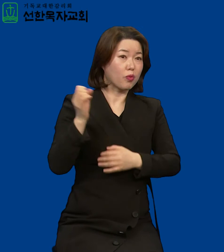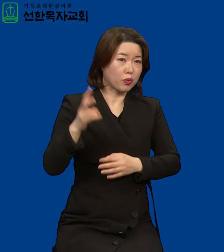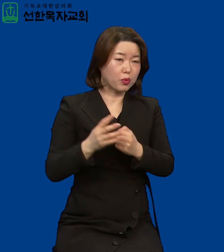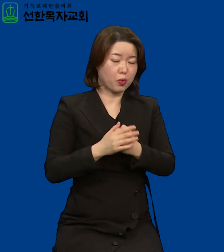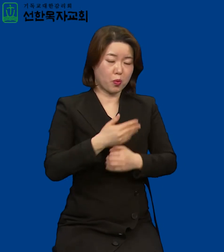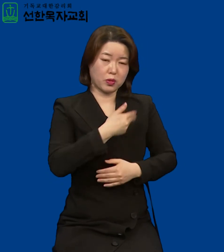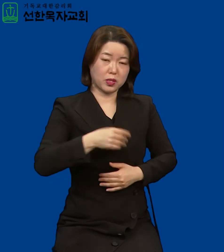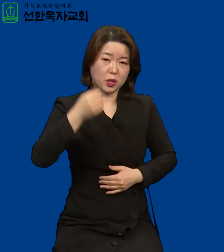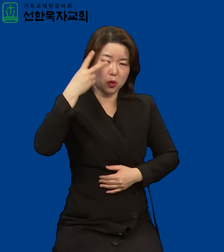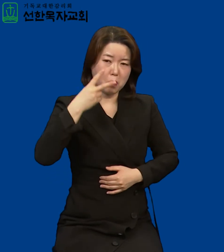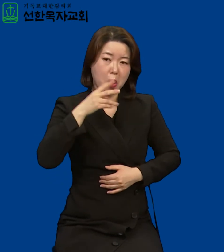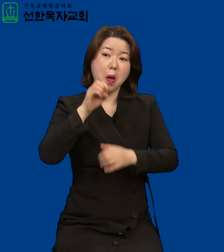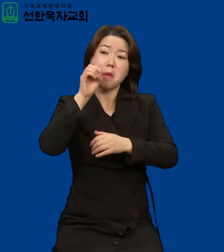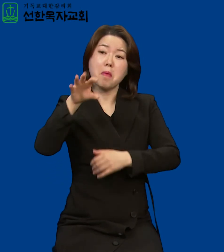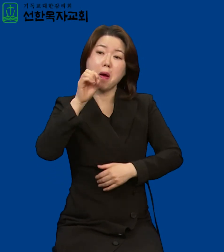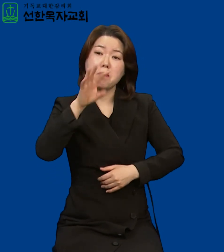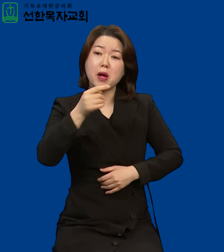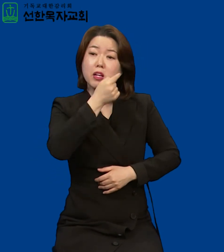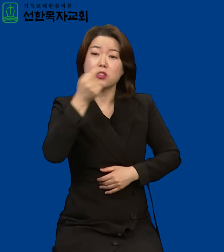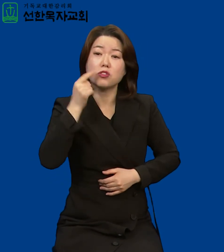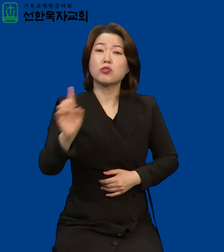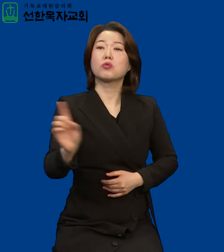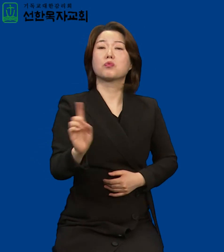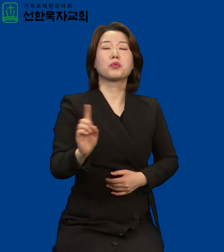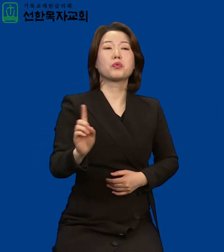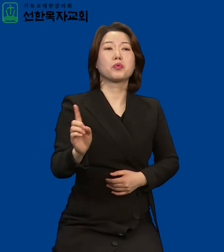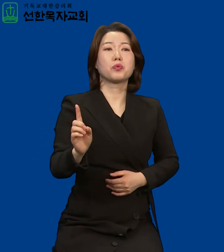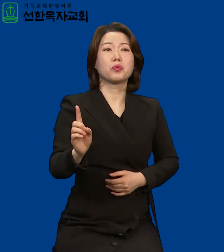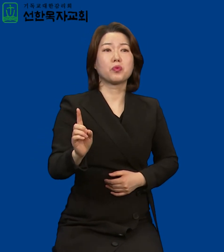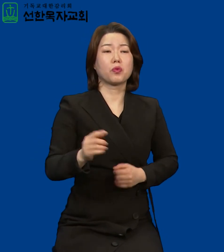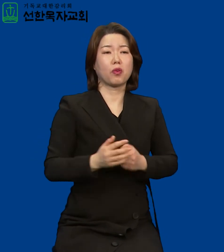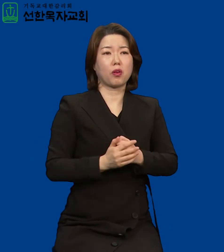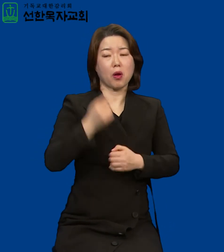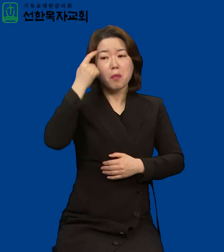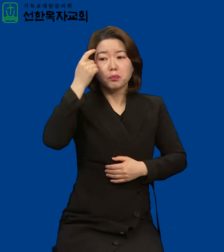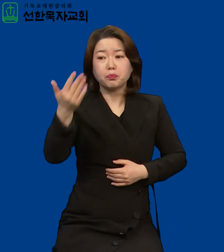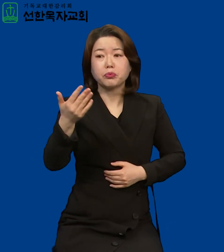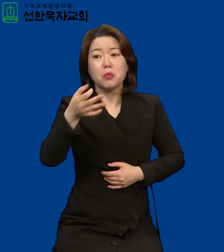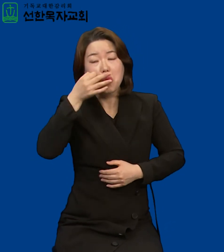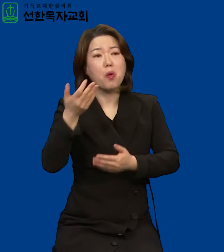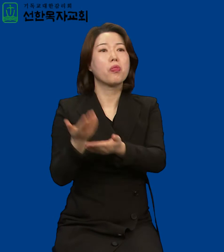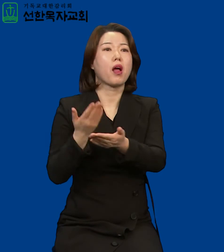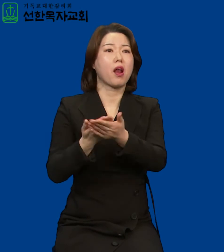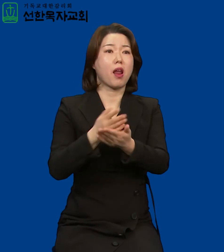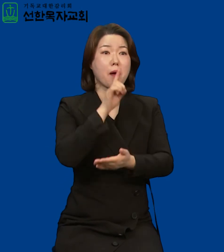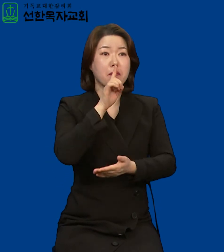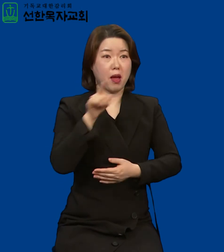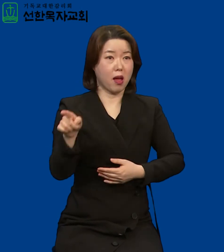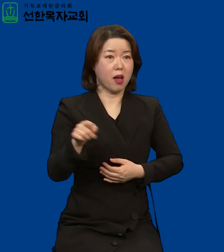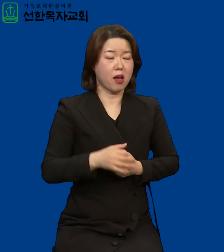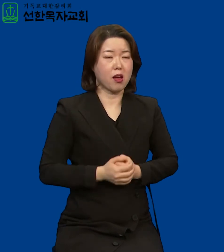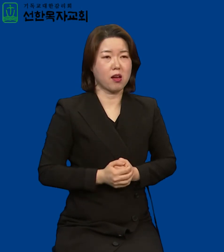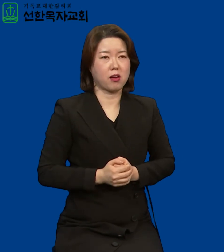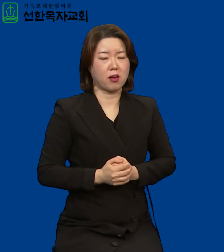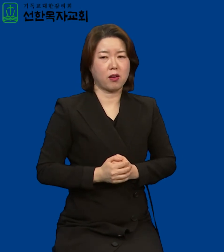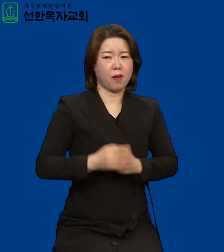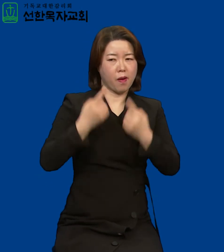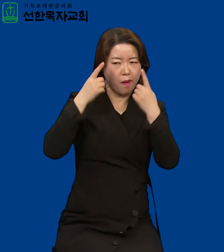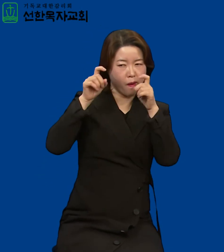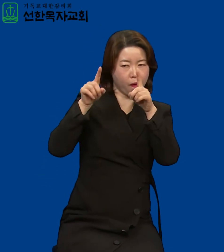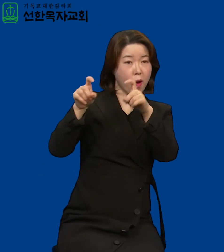사도 바울에게 말씀하시는 증거가 뭔지를 물어왔기 때문이에요. 다시 말하면 의심하는